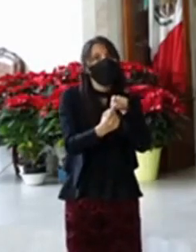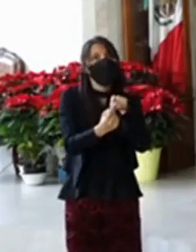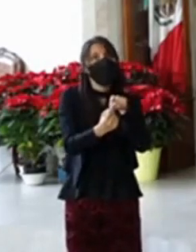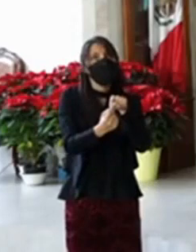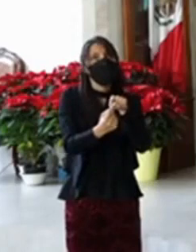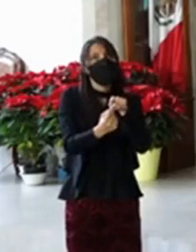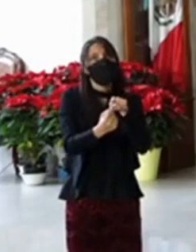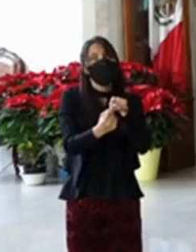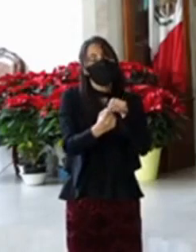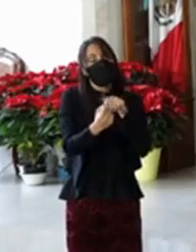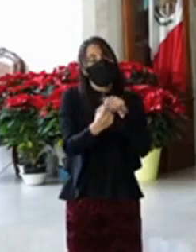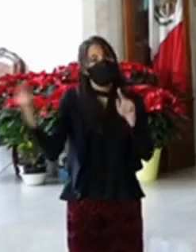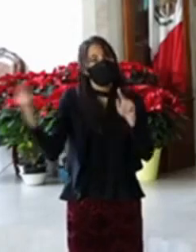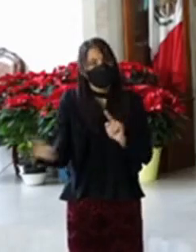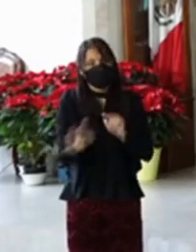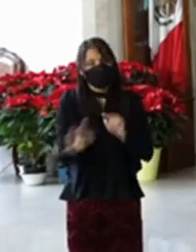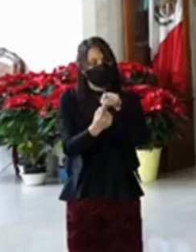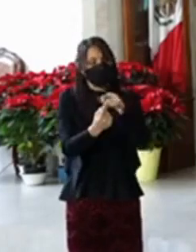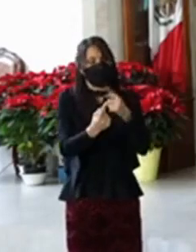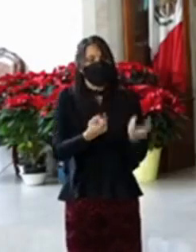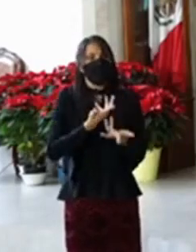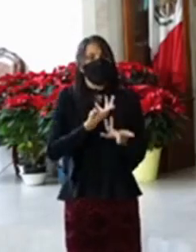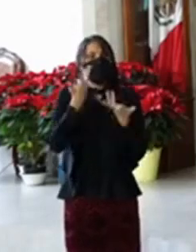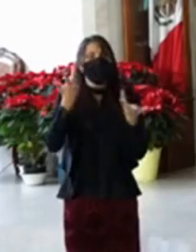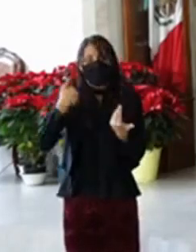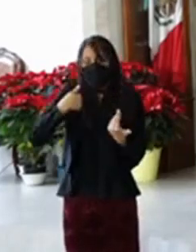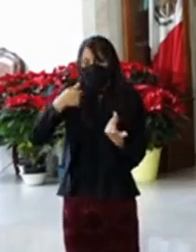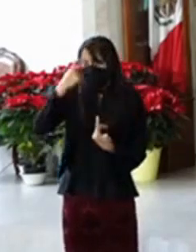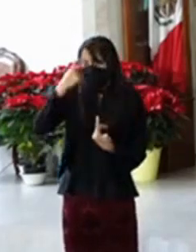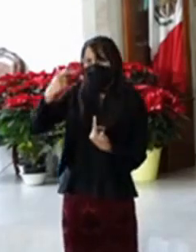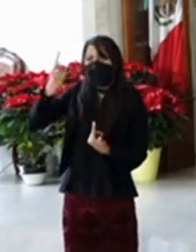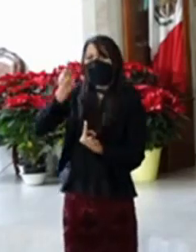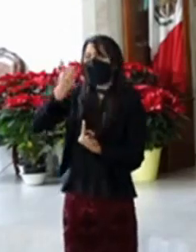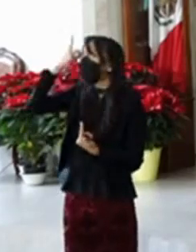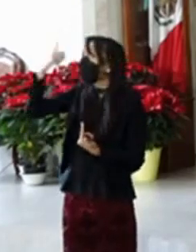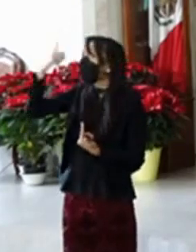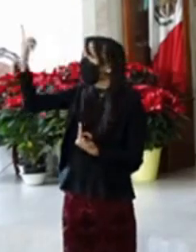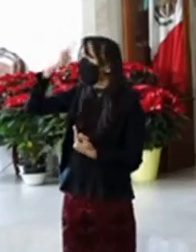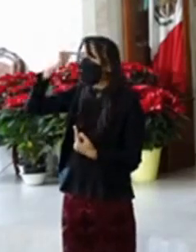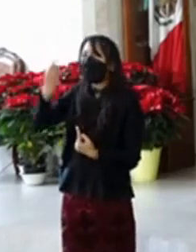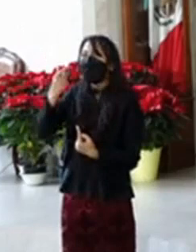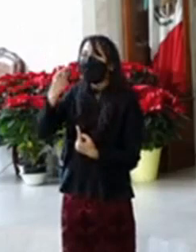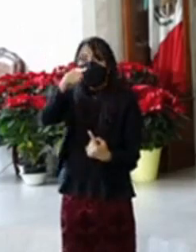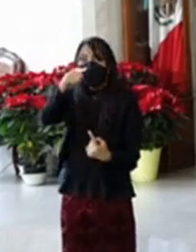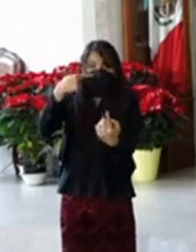desafortunada expresión: yo no pediré señal.